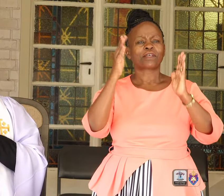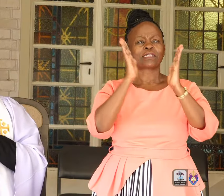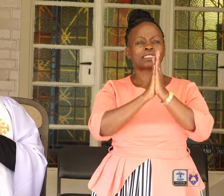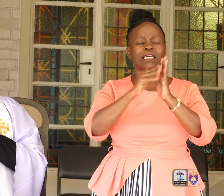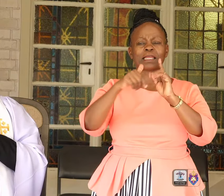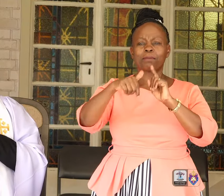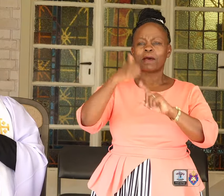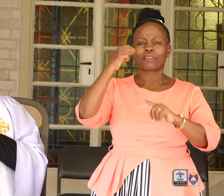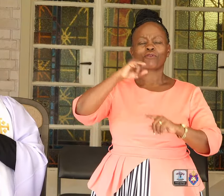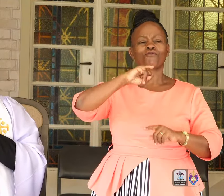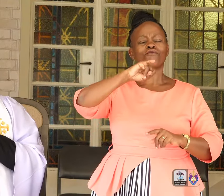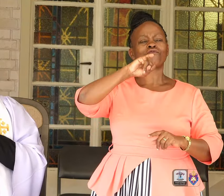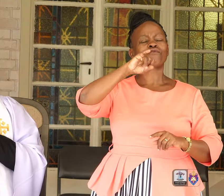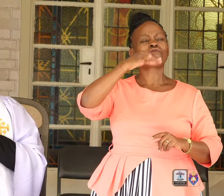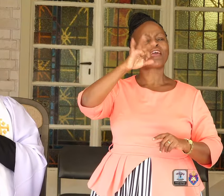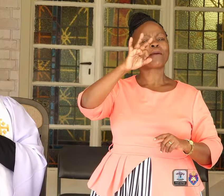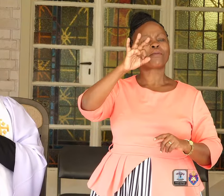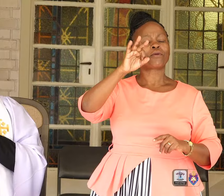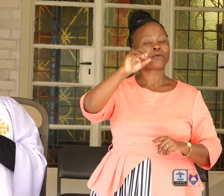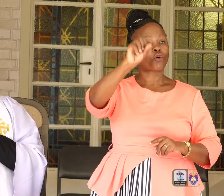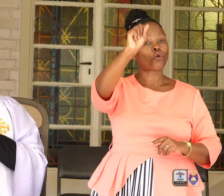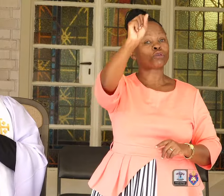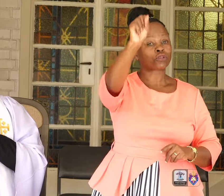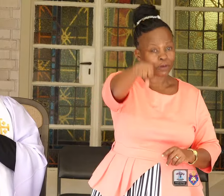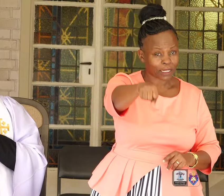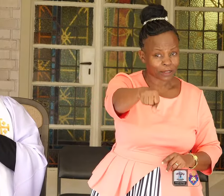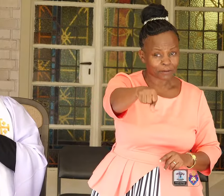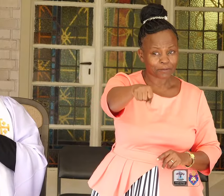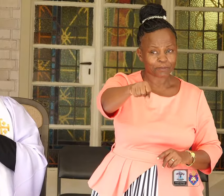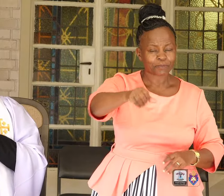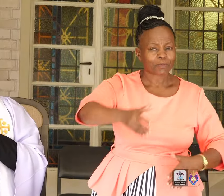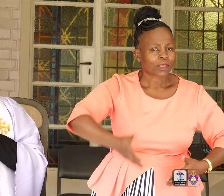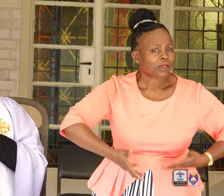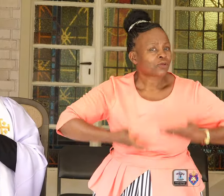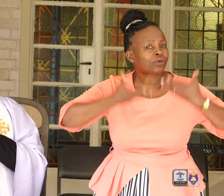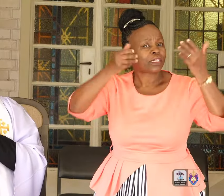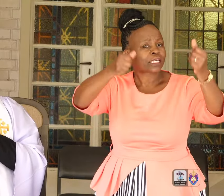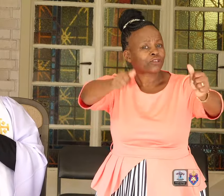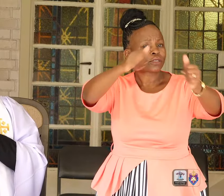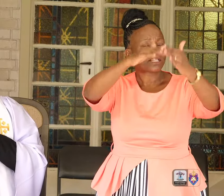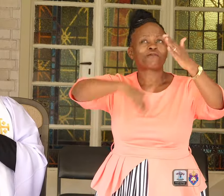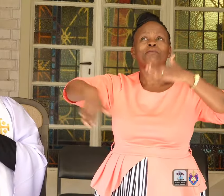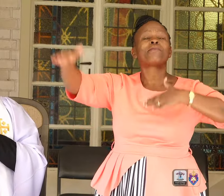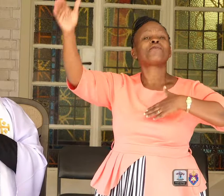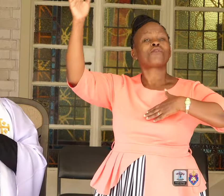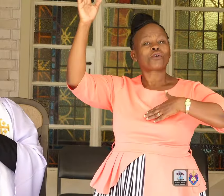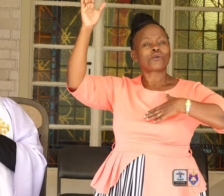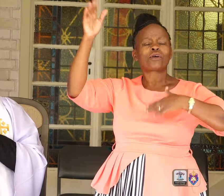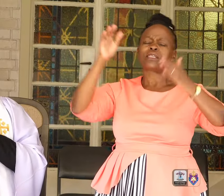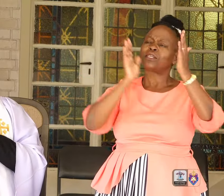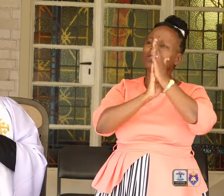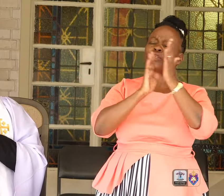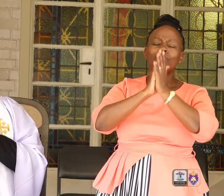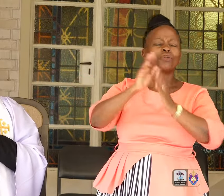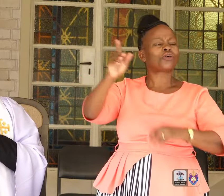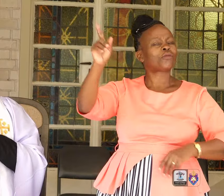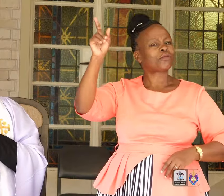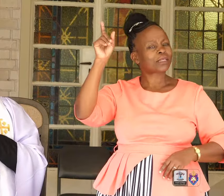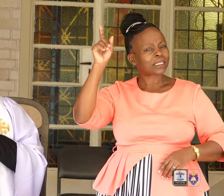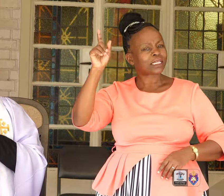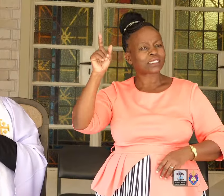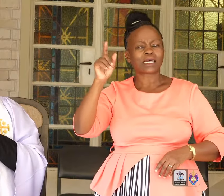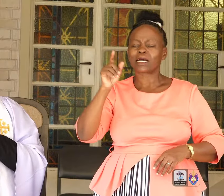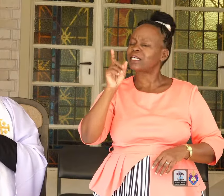guno, osobola nno okwewayo maaso ga Katonda n'omutendereza nga